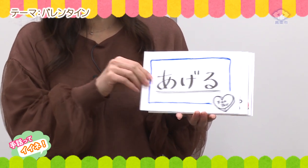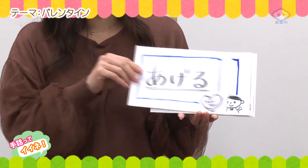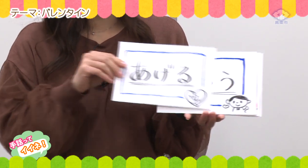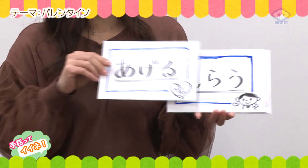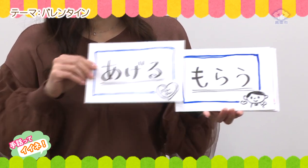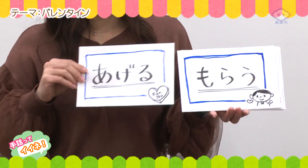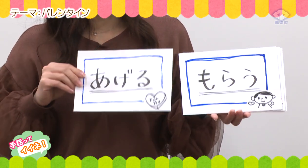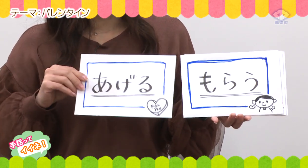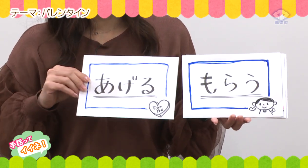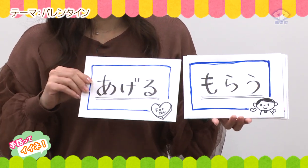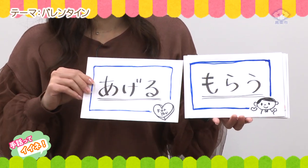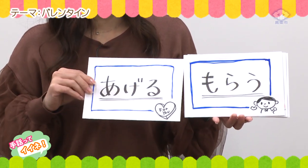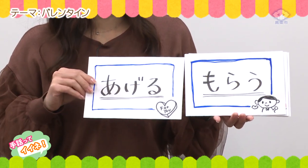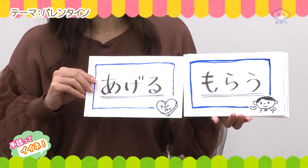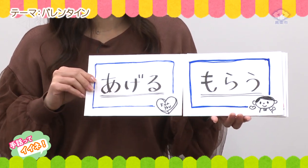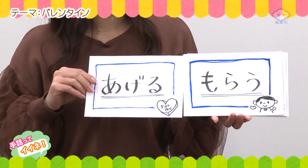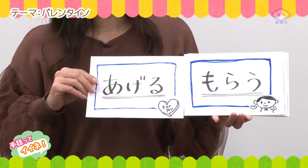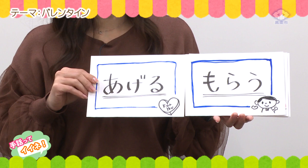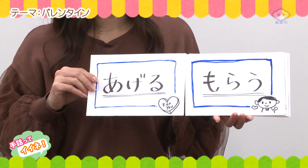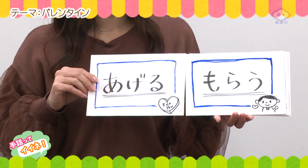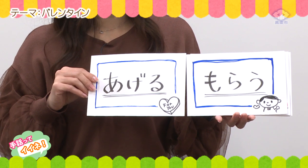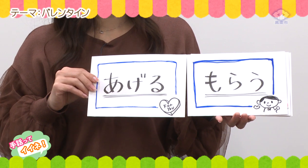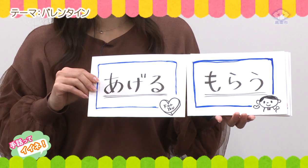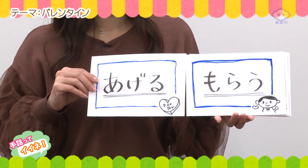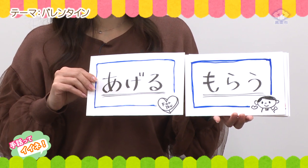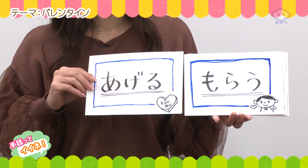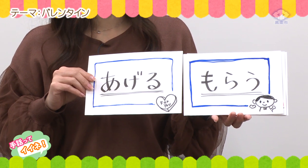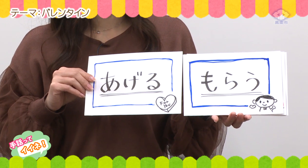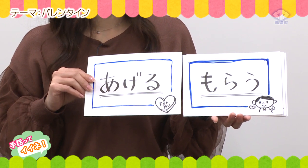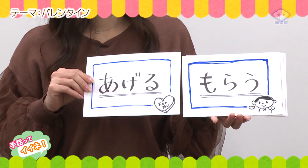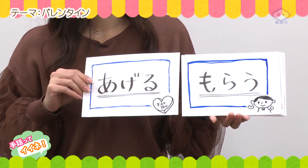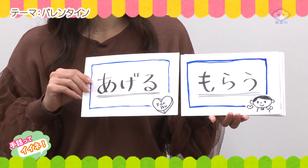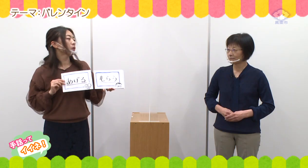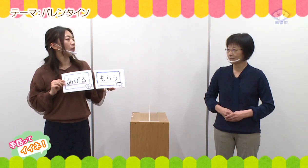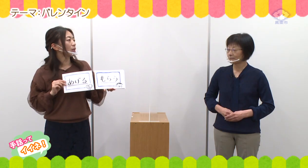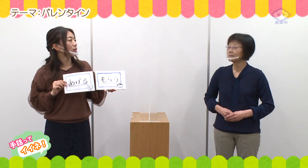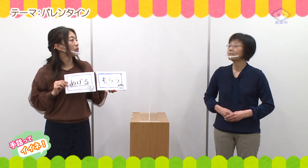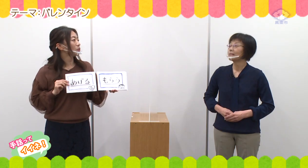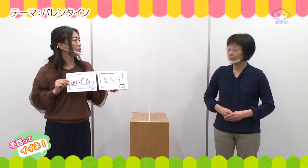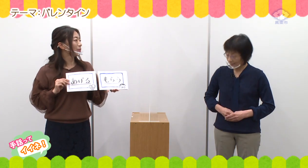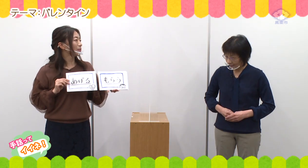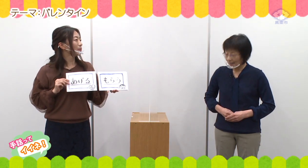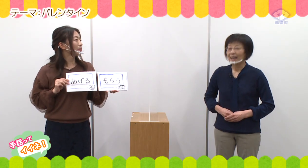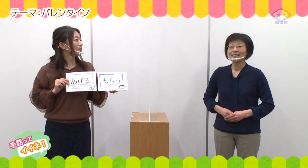らですね。あげる、もらう、この手話はいかがでしょうか？ はい、